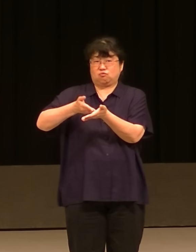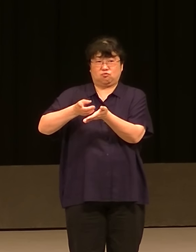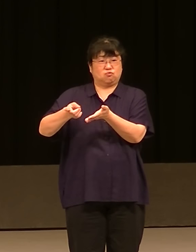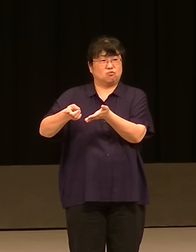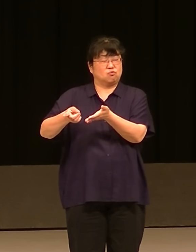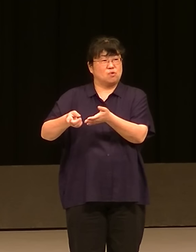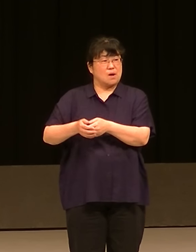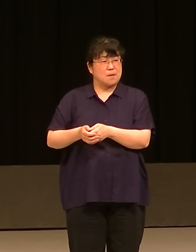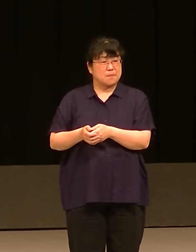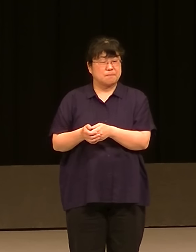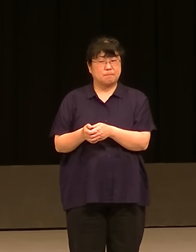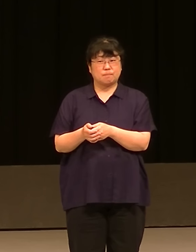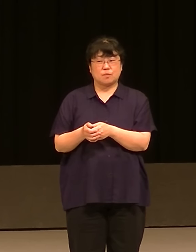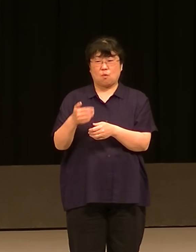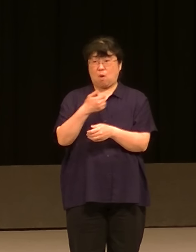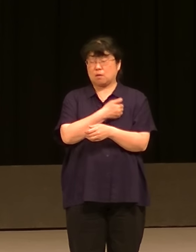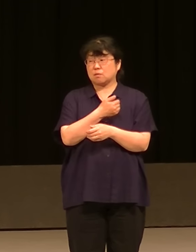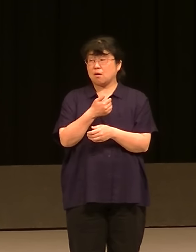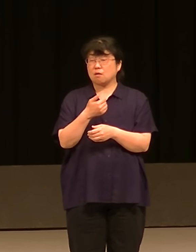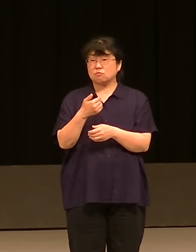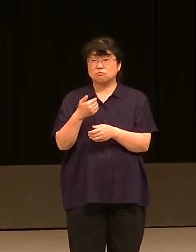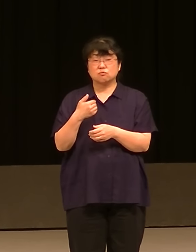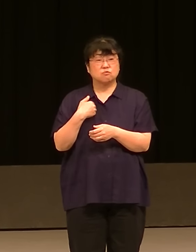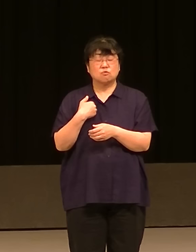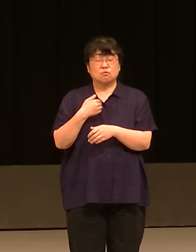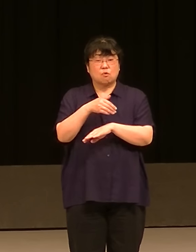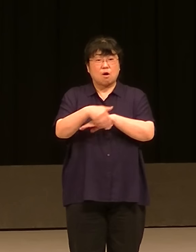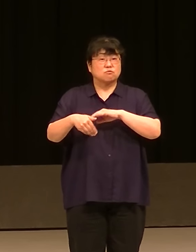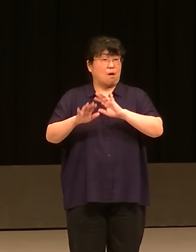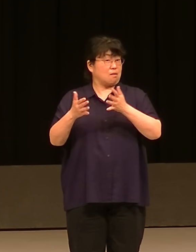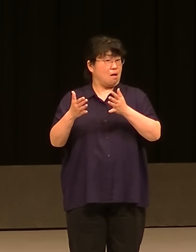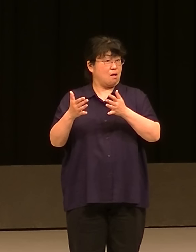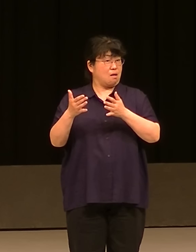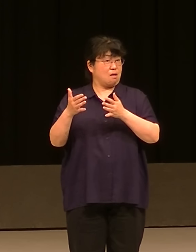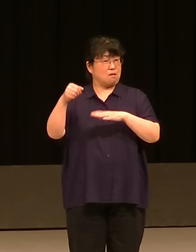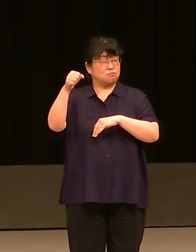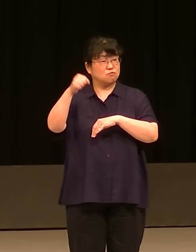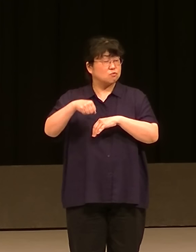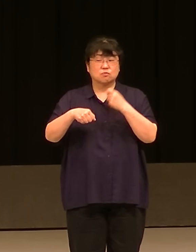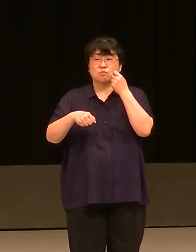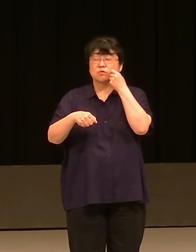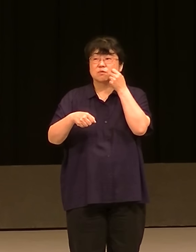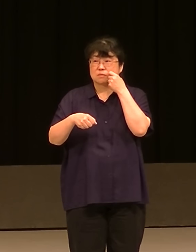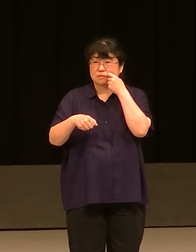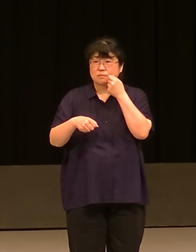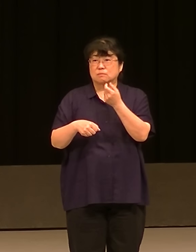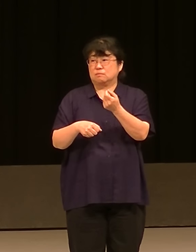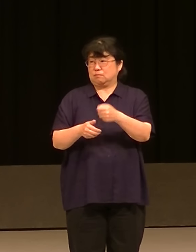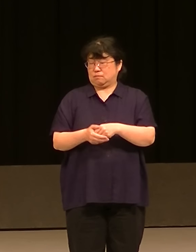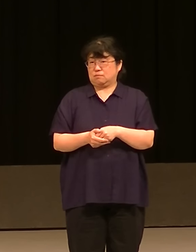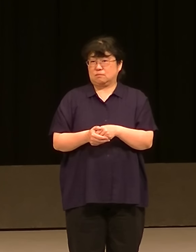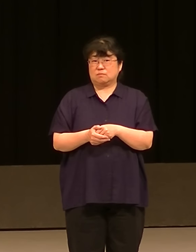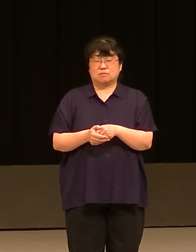うことができる、はずはない、許されるはずはない、のでございますが、それをあんなにはしゃいでや